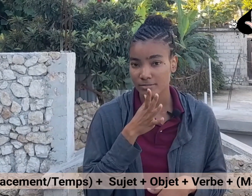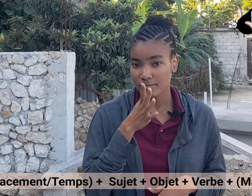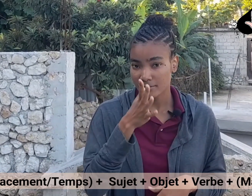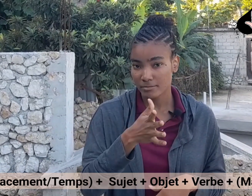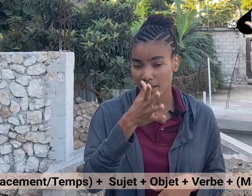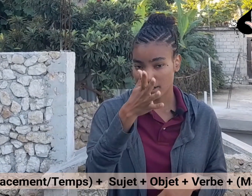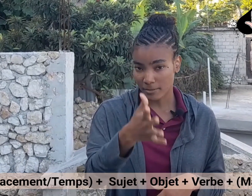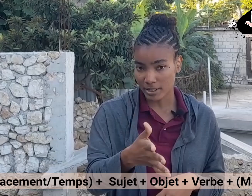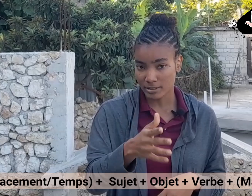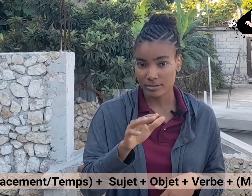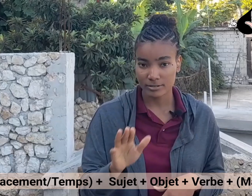Ma grand-mère.